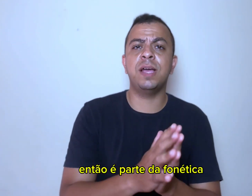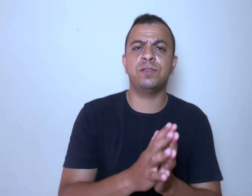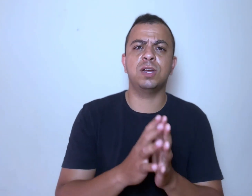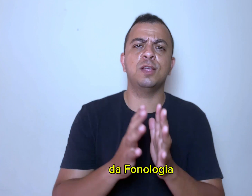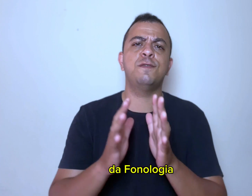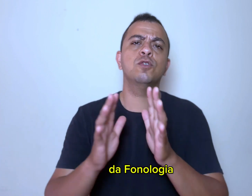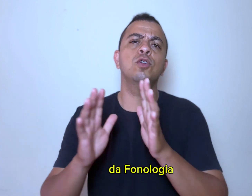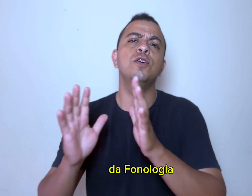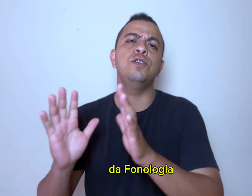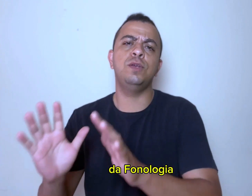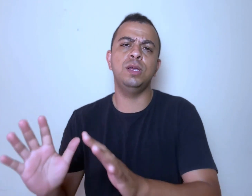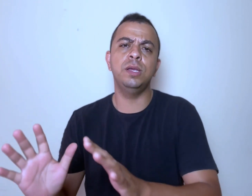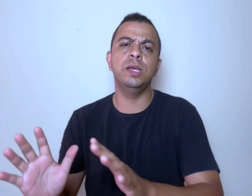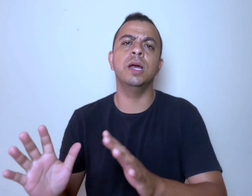fonética, da fonologia.